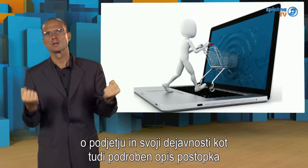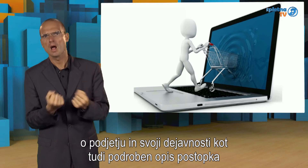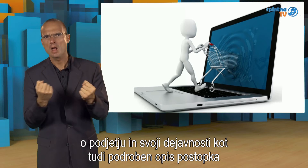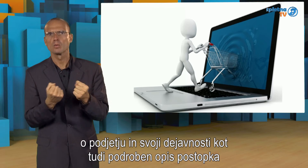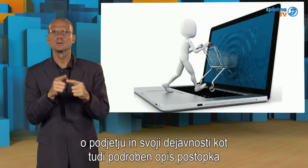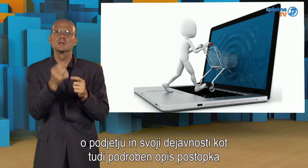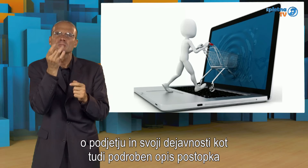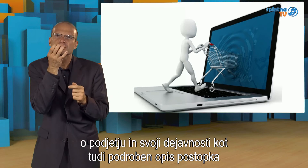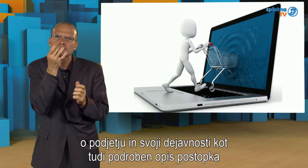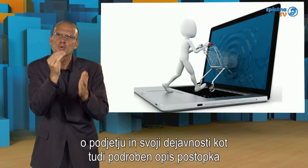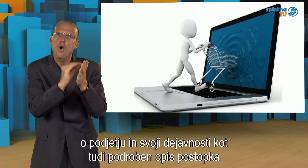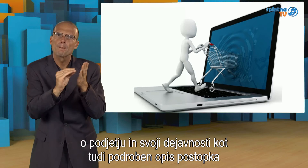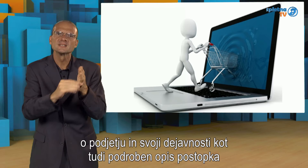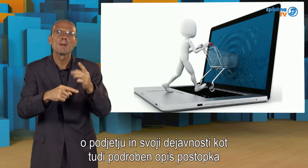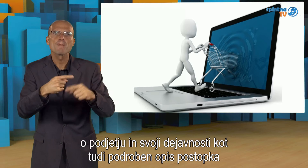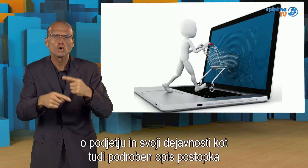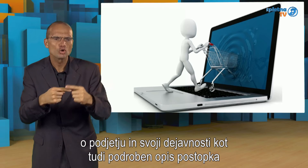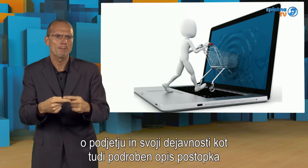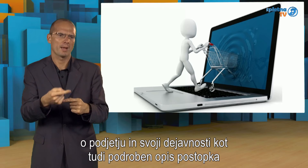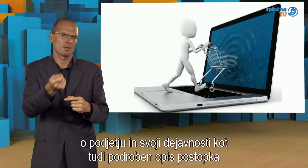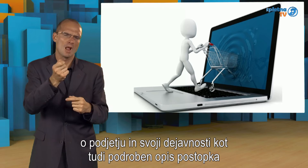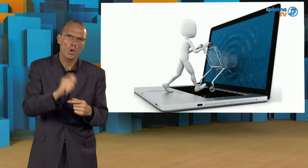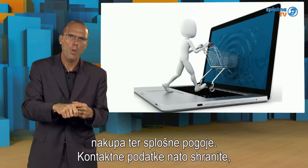opis postopka nakupa ter splošne pogoje.